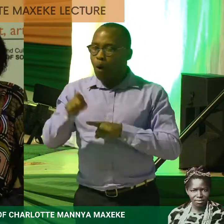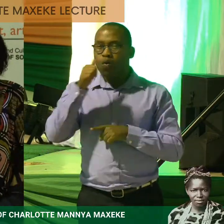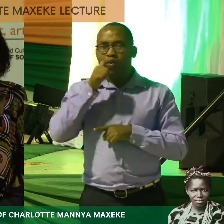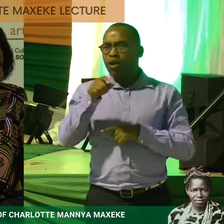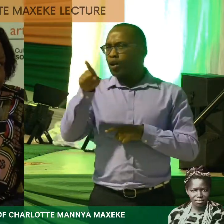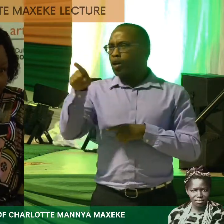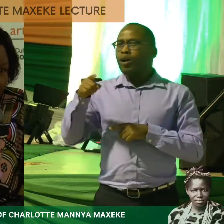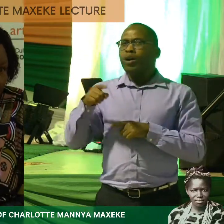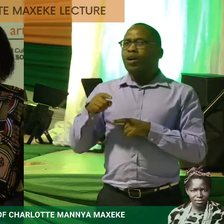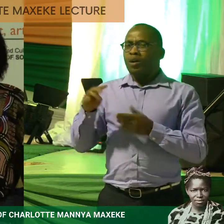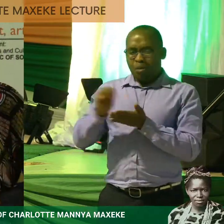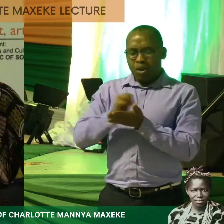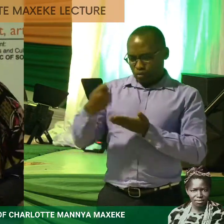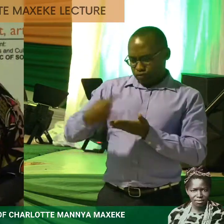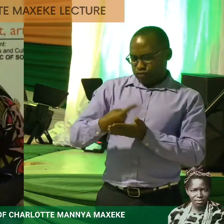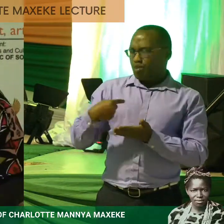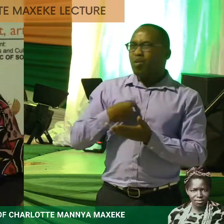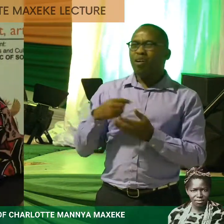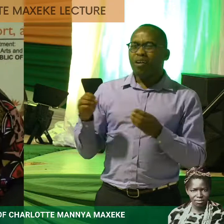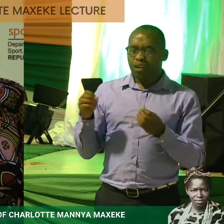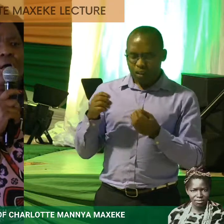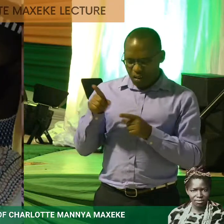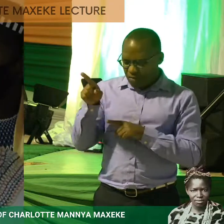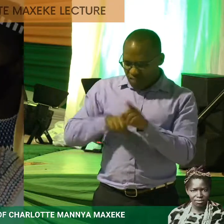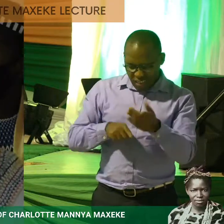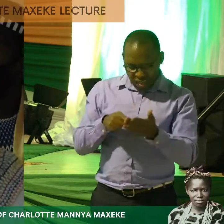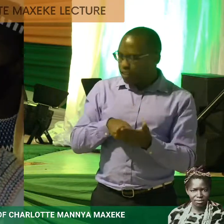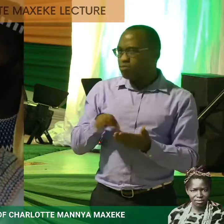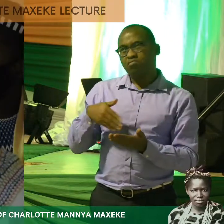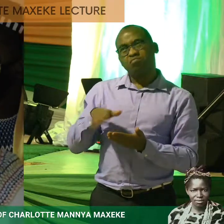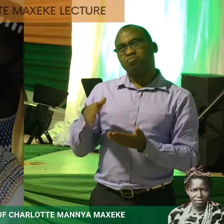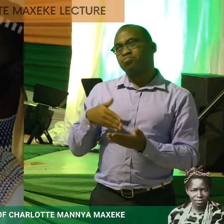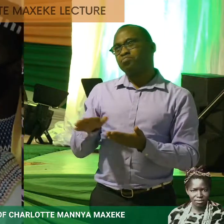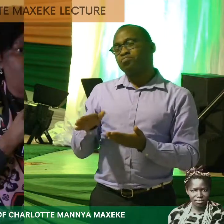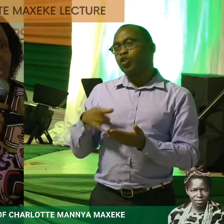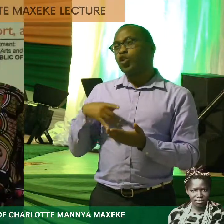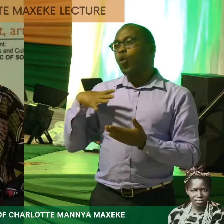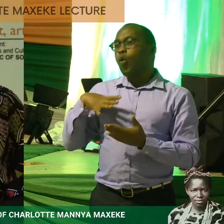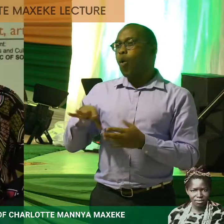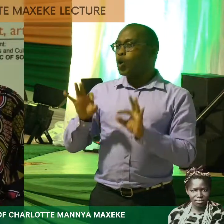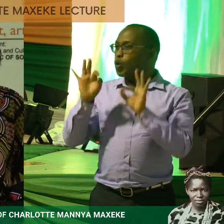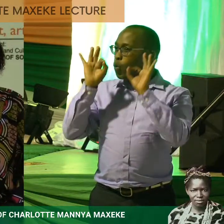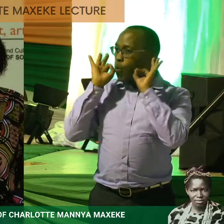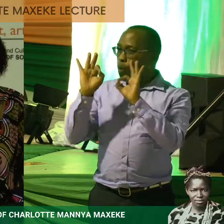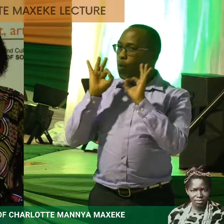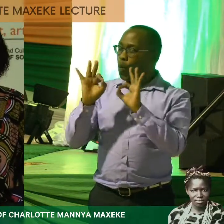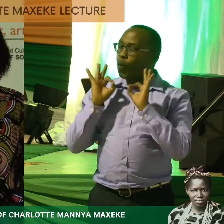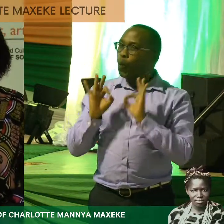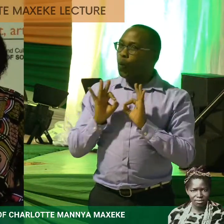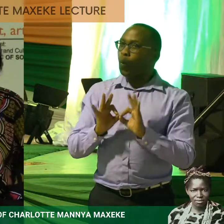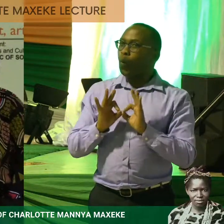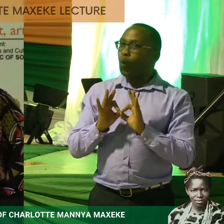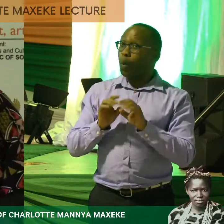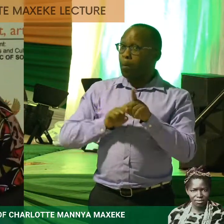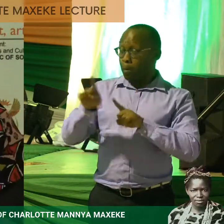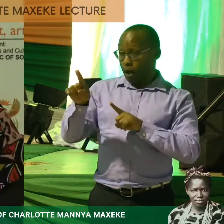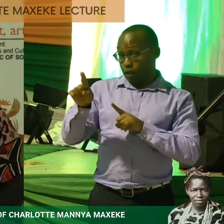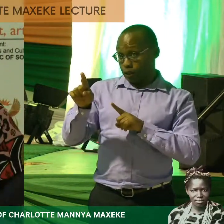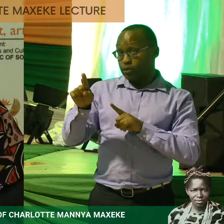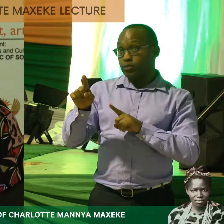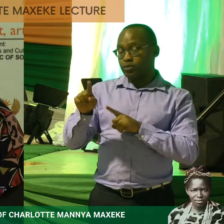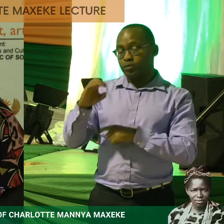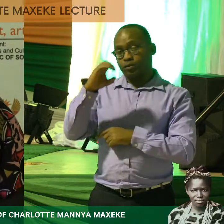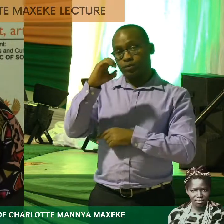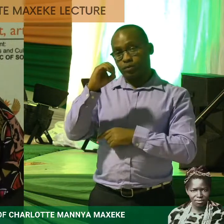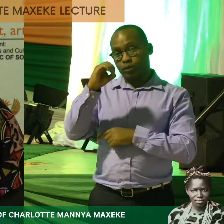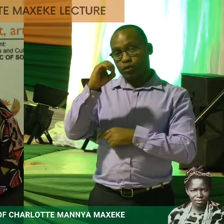mina ungapasanga kakuhle kuba khona ndiza kwenzela yona. Oh, sifuna ube upase kakuhle usithi awunandu awukwazi ufunda.